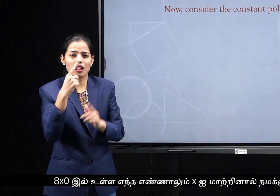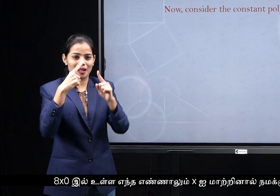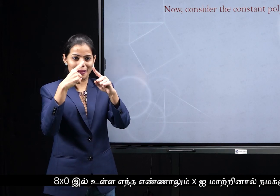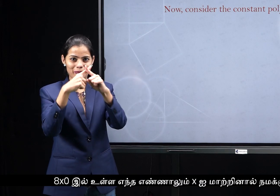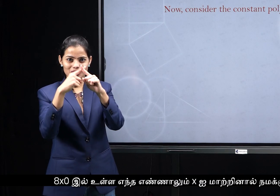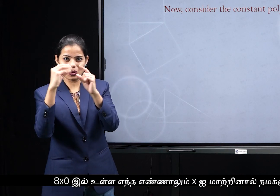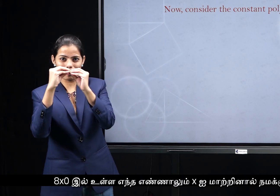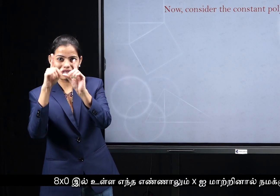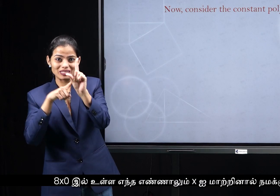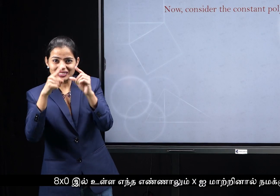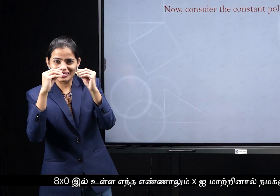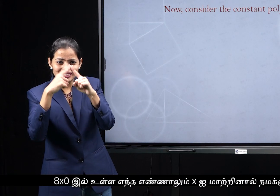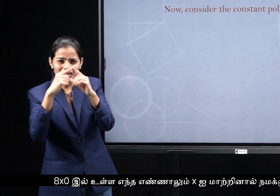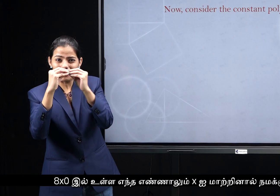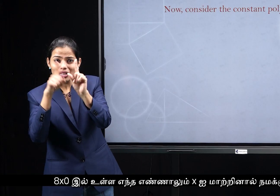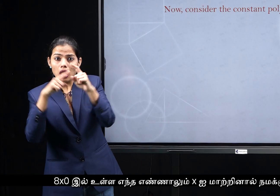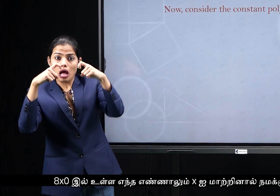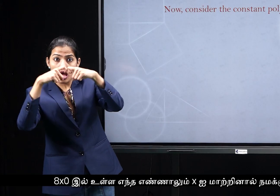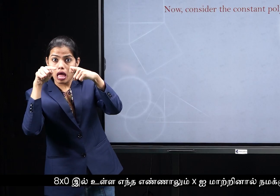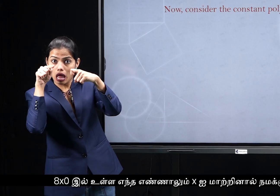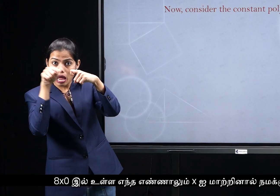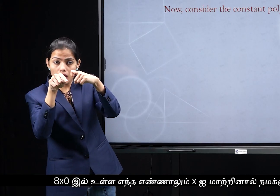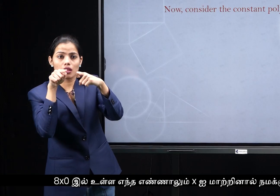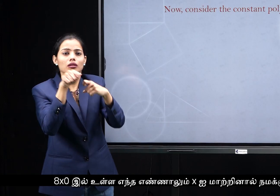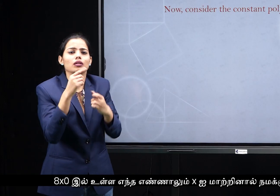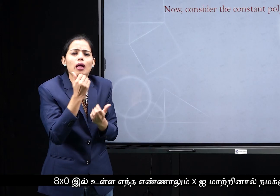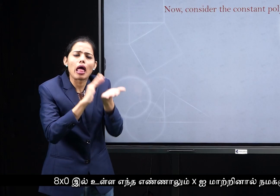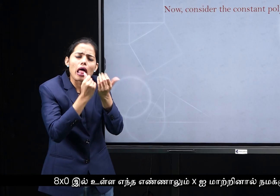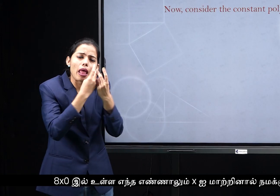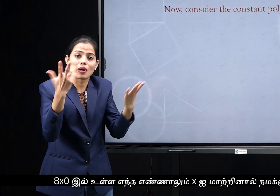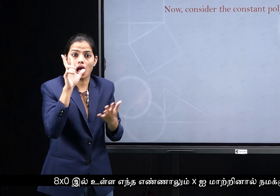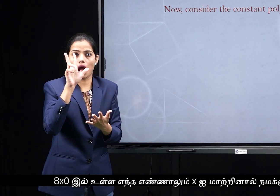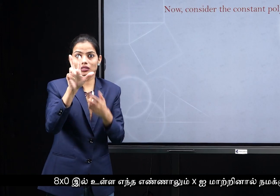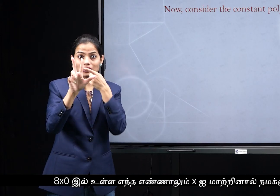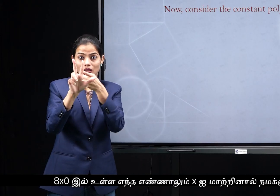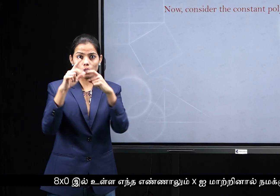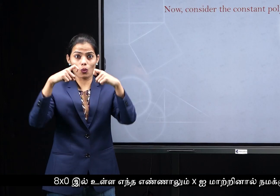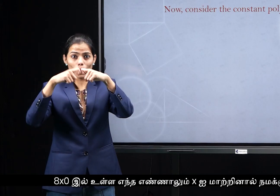உள்ள எந்த எண்ணாலும் எக்ஸ் ஐ மாற்றினால் நமக்கு 8 கிடைக்கிறது.